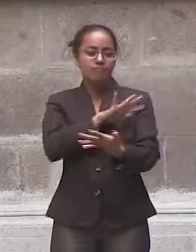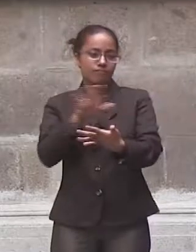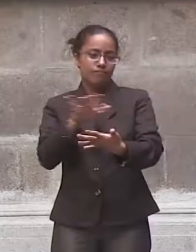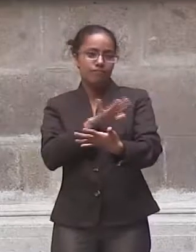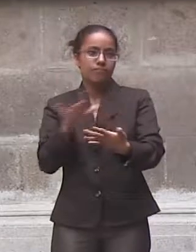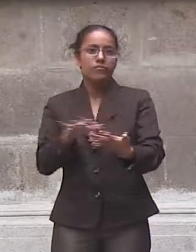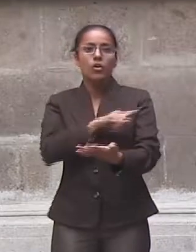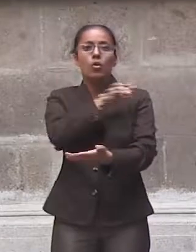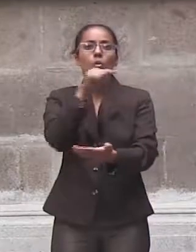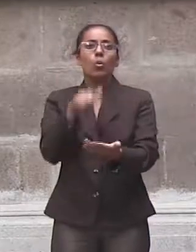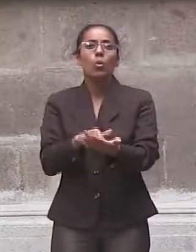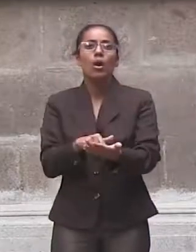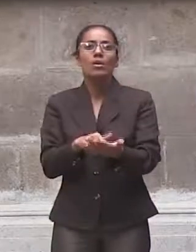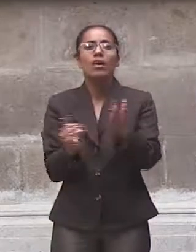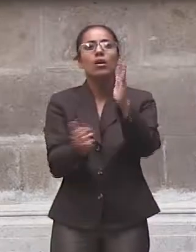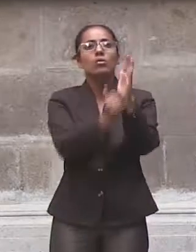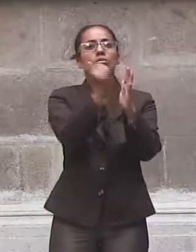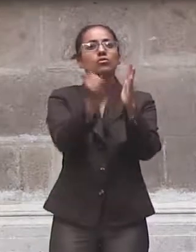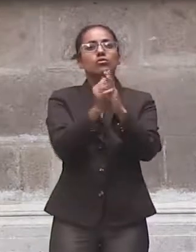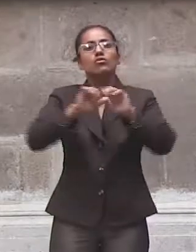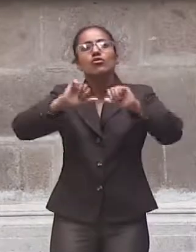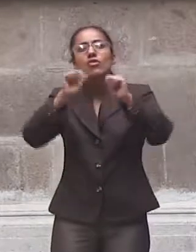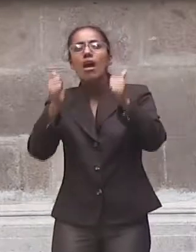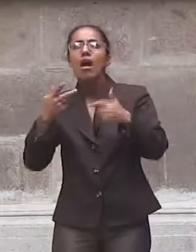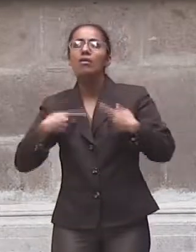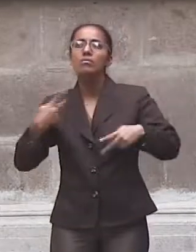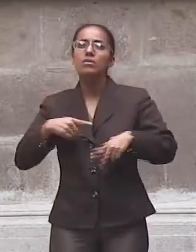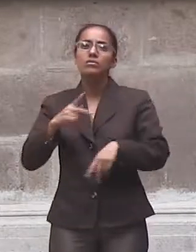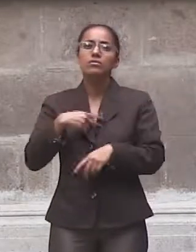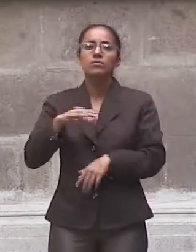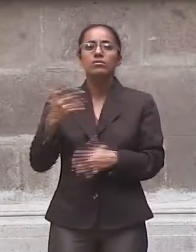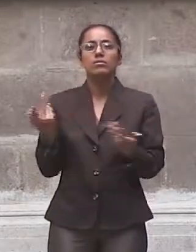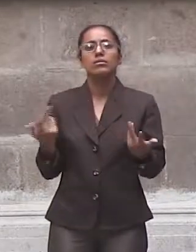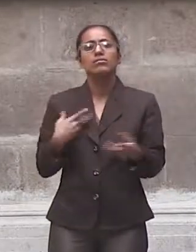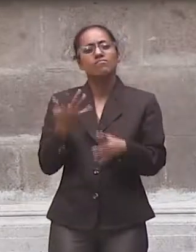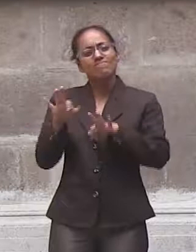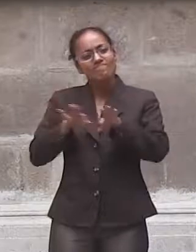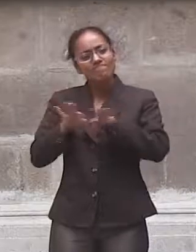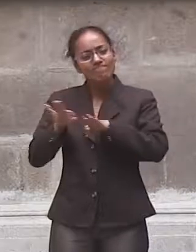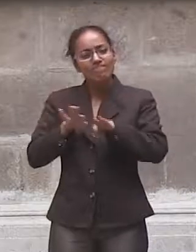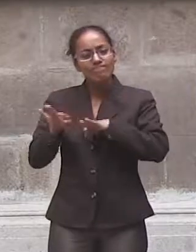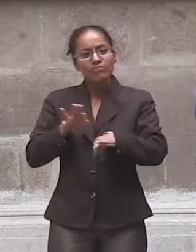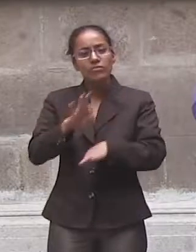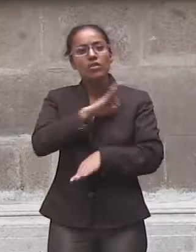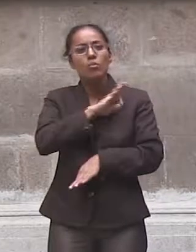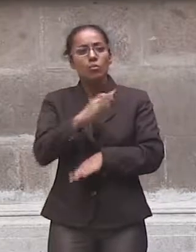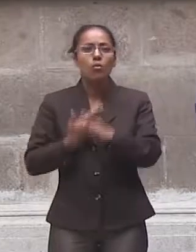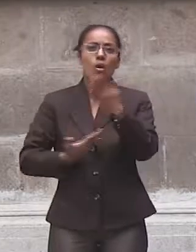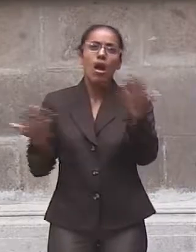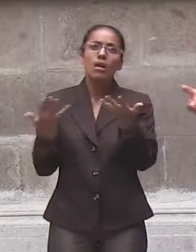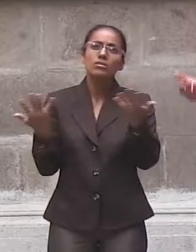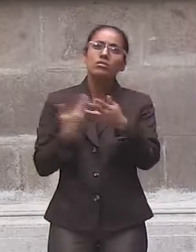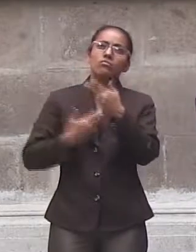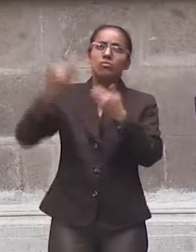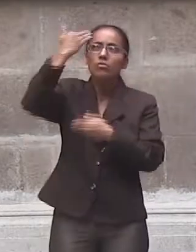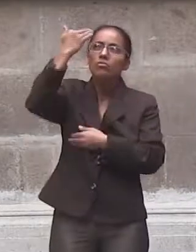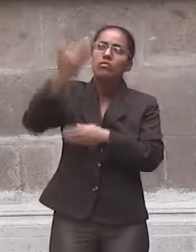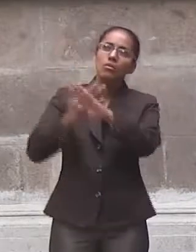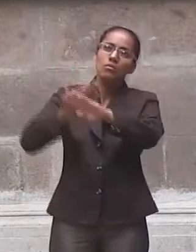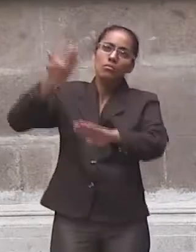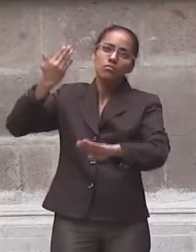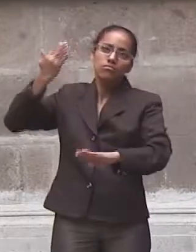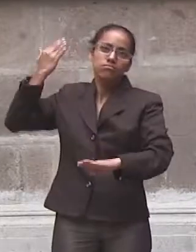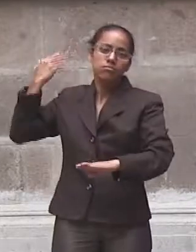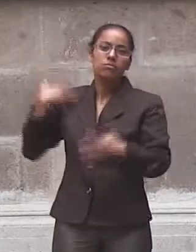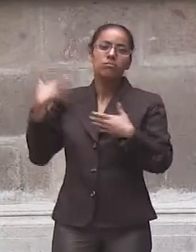poéticas de construcción artística entonces a partir de eso hay todo un trabajo que se fue realizando durante el tiempo en donde la idea